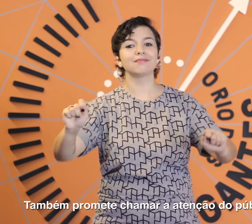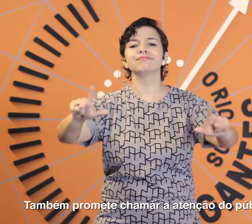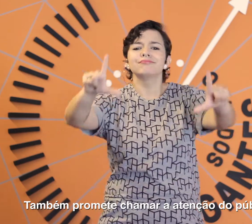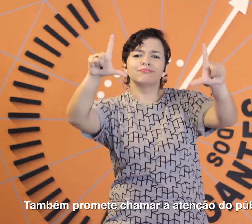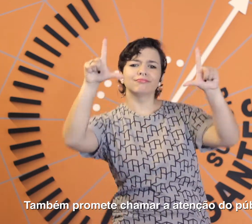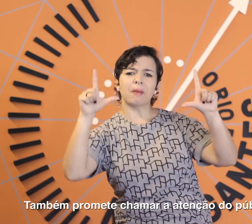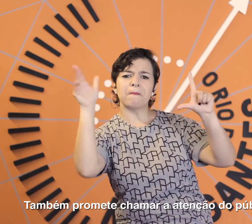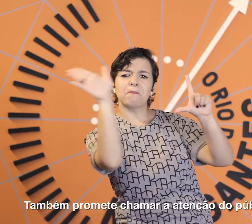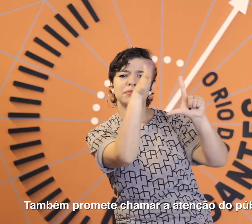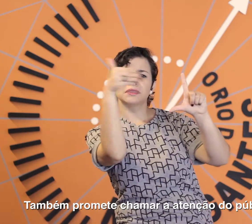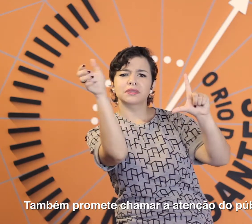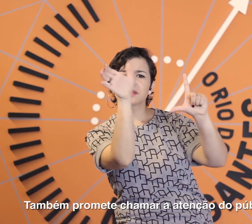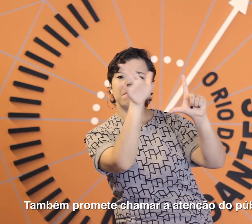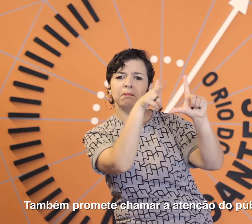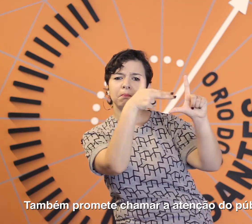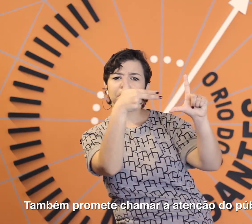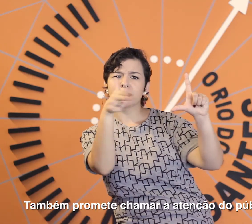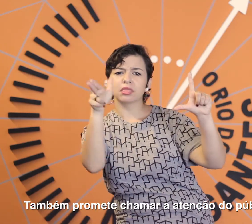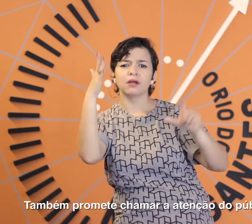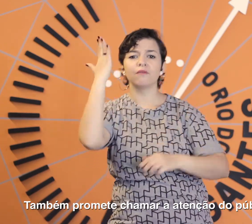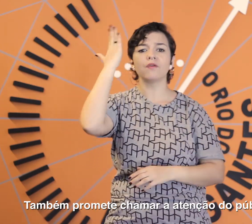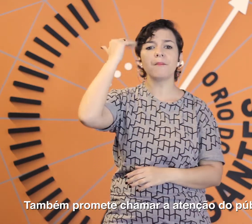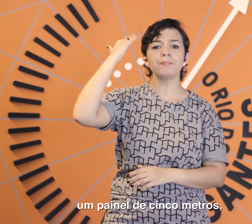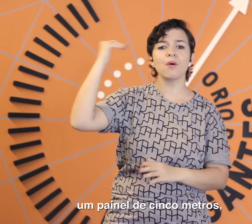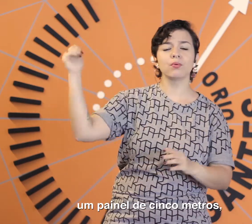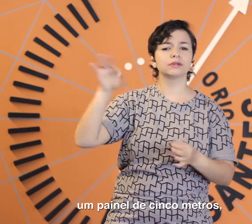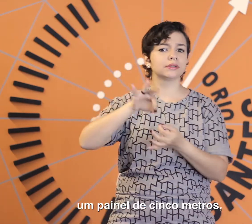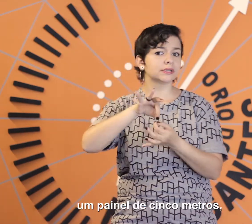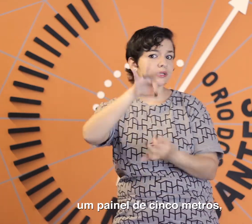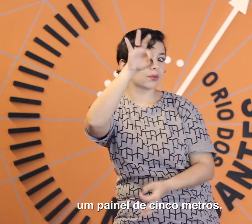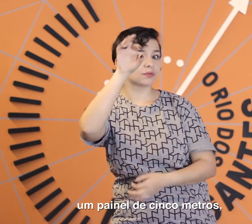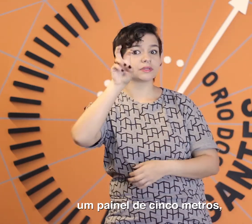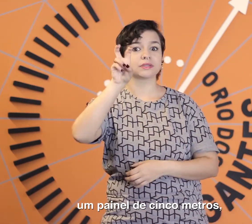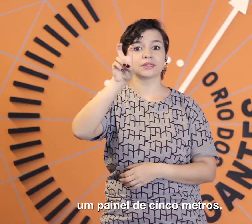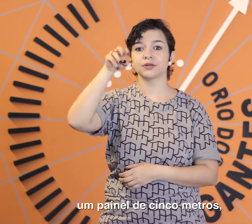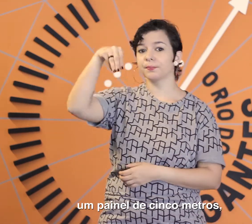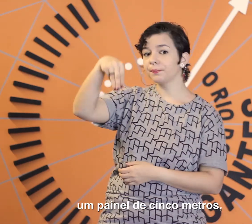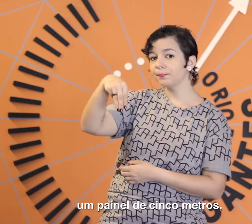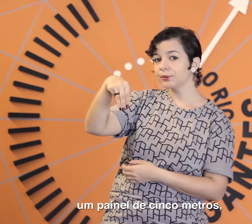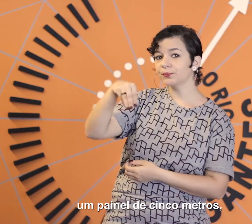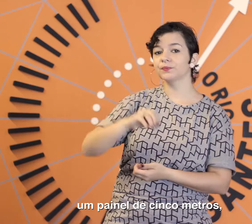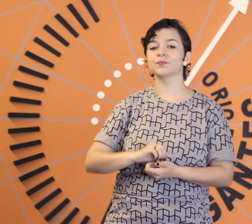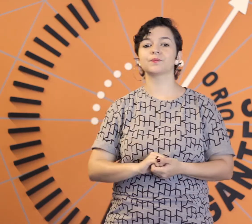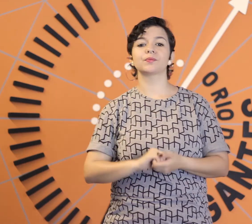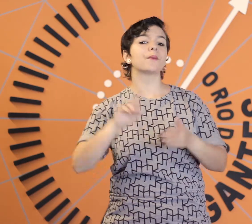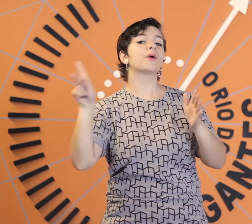Também promete chamar a atenção do público um painel de 5 metros,